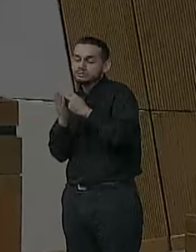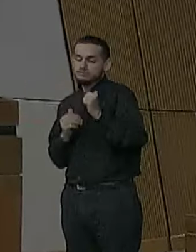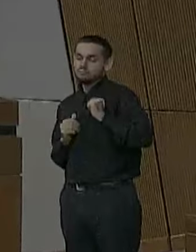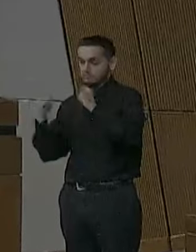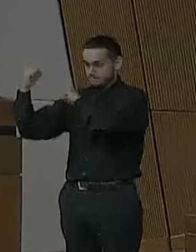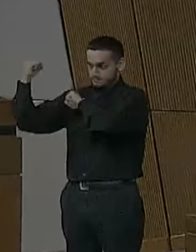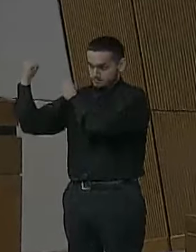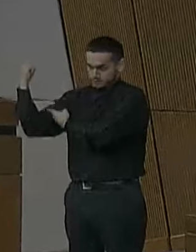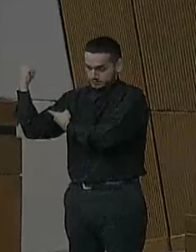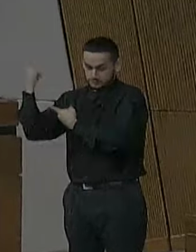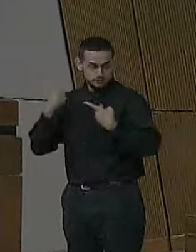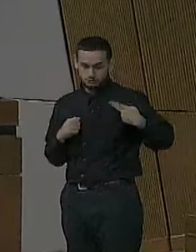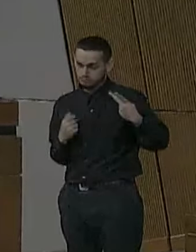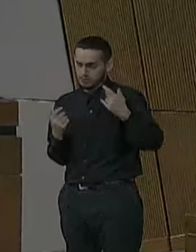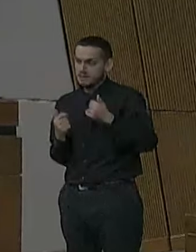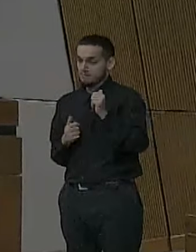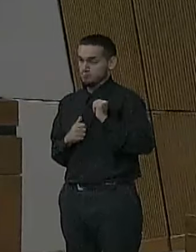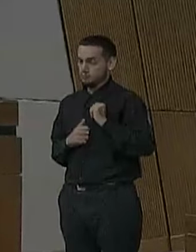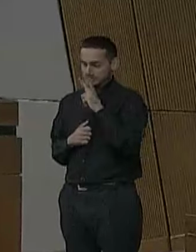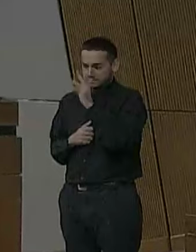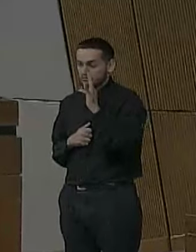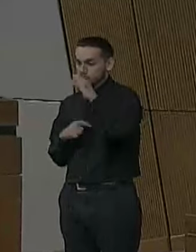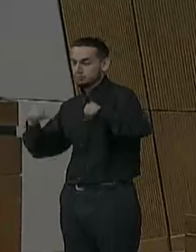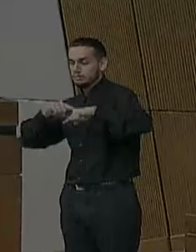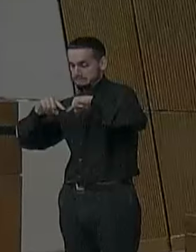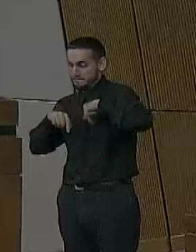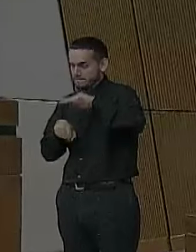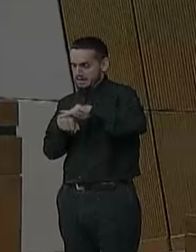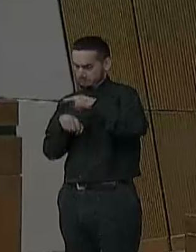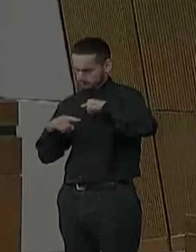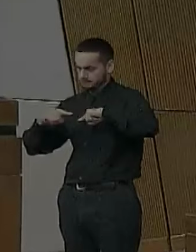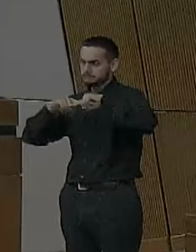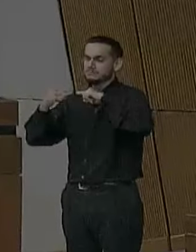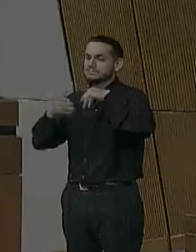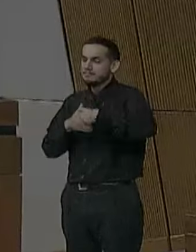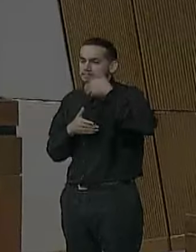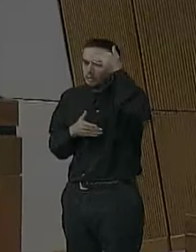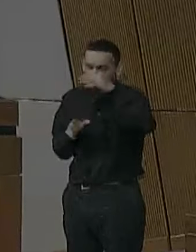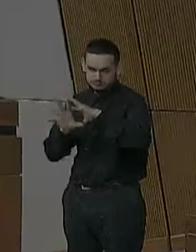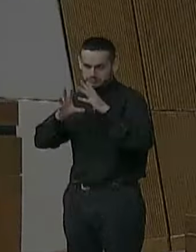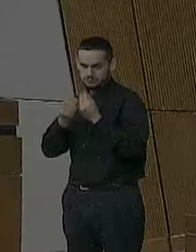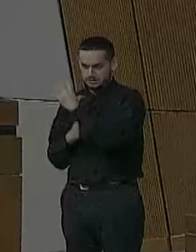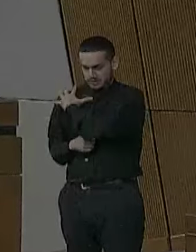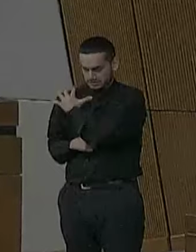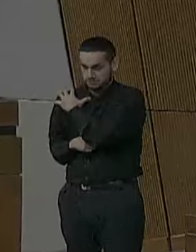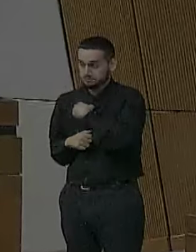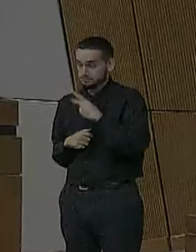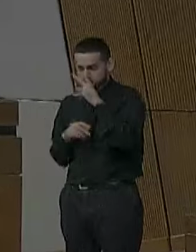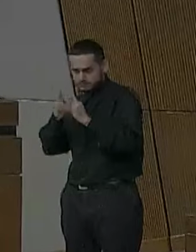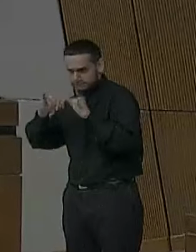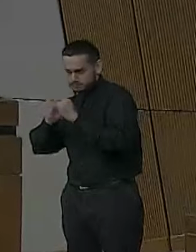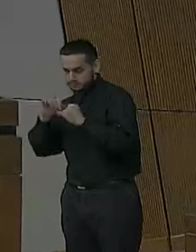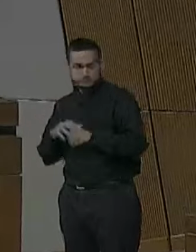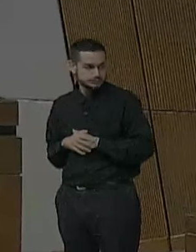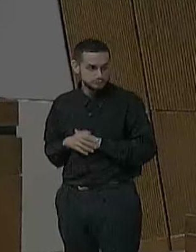Bareté. Somos mujeres que queremos ser líderes en nuestro país y hoy queremos mencionarles sobre todo